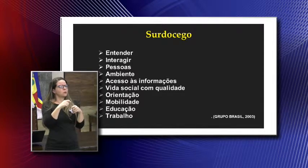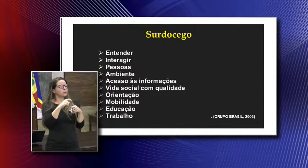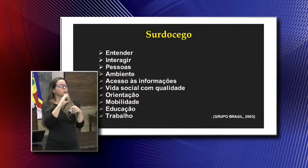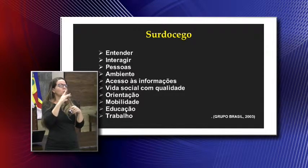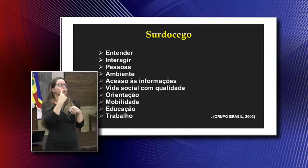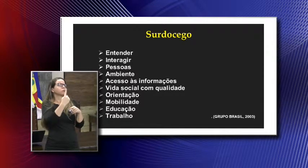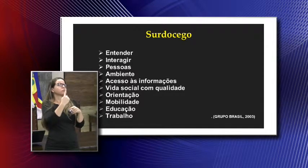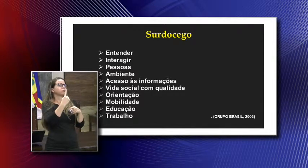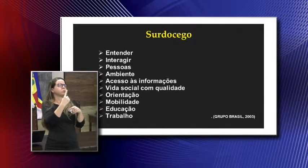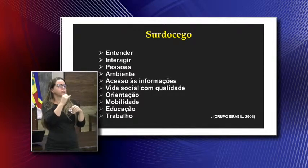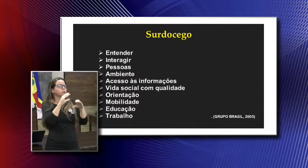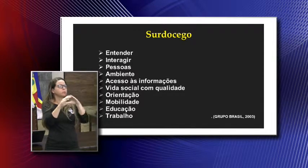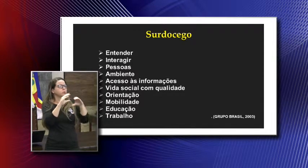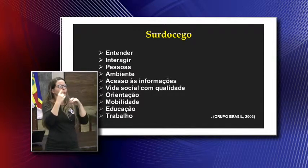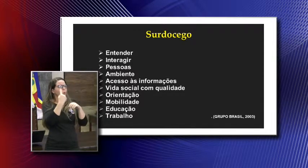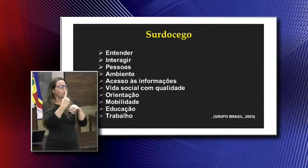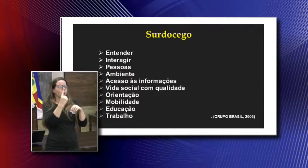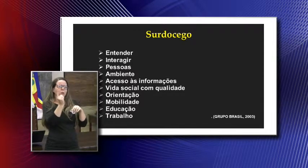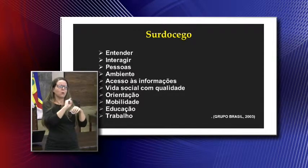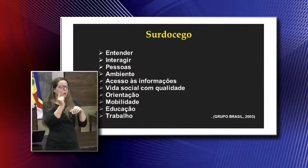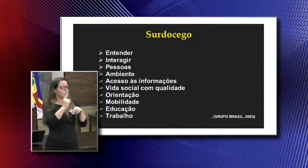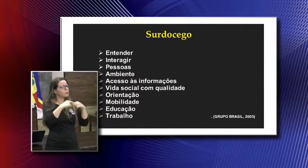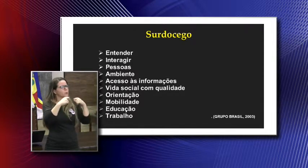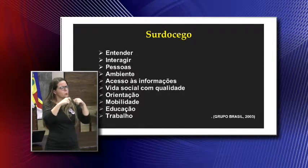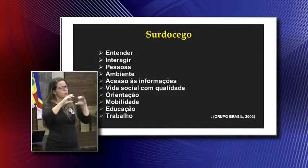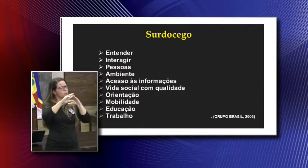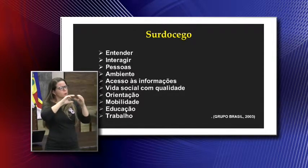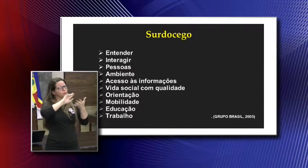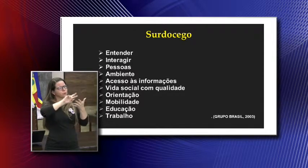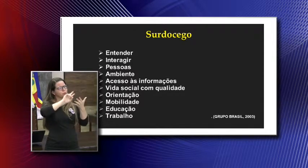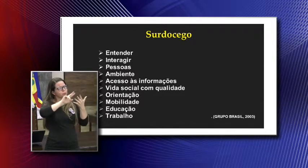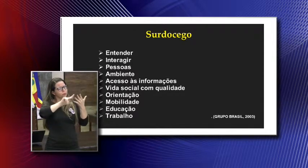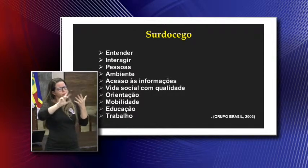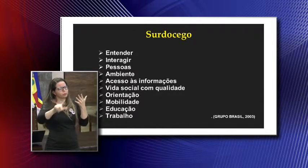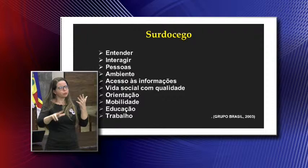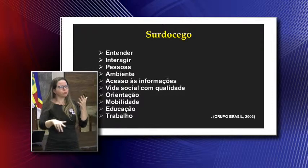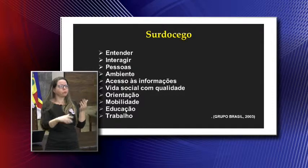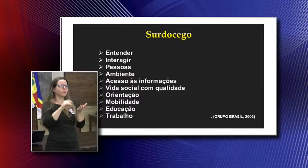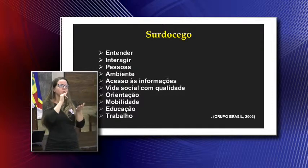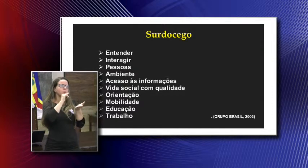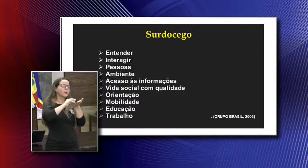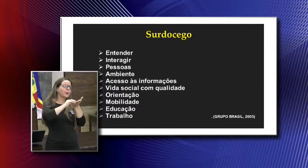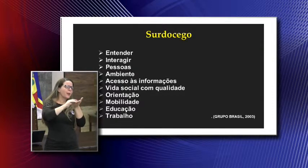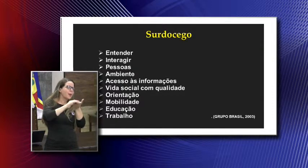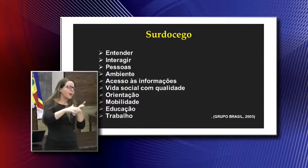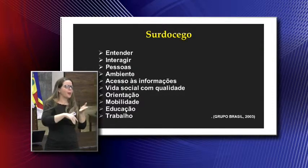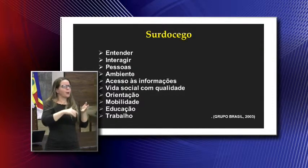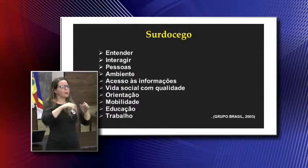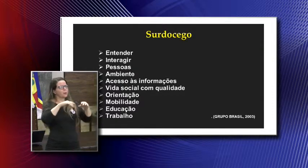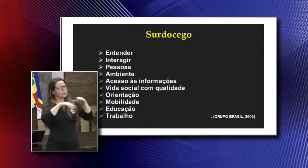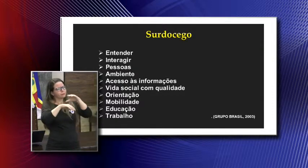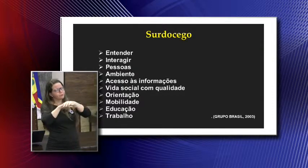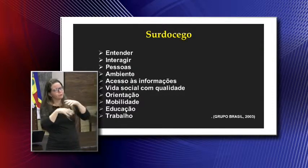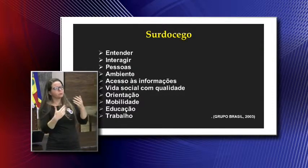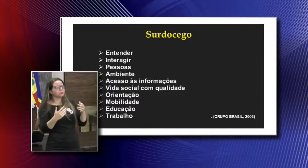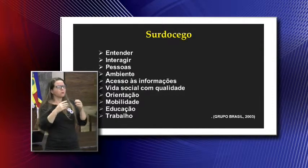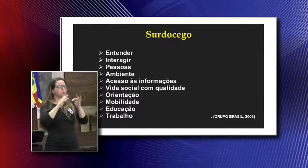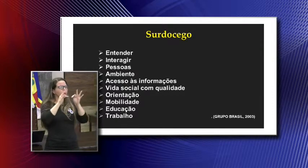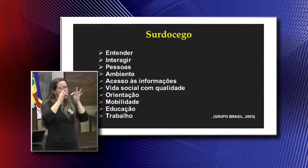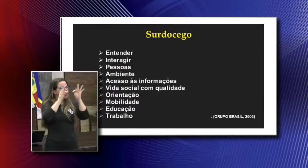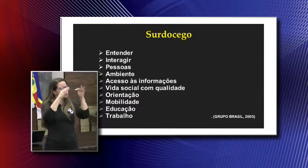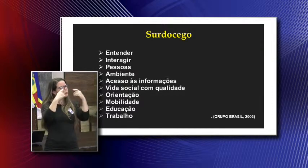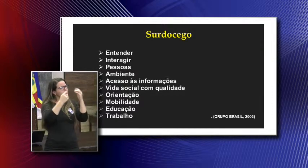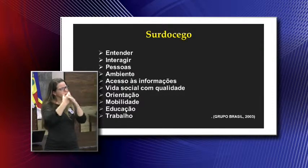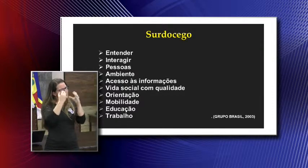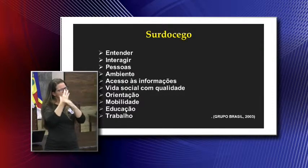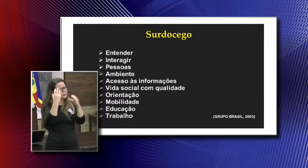educação. Ele tem que ter o recurso para que ele tenha uma vida autônoma. A gente não fala só de comunicação para a pessoa com surdo-cegueira, né? A comunicação ela